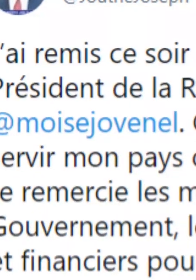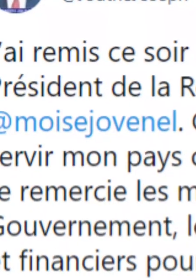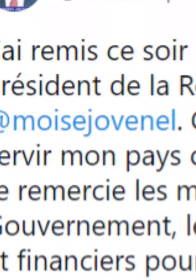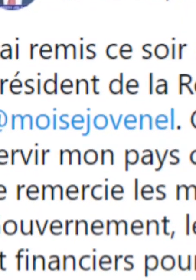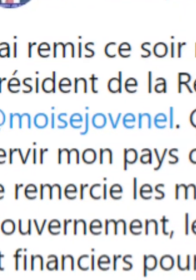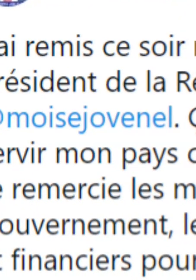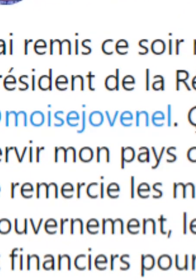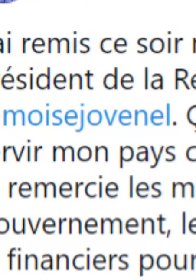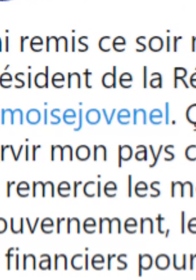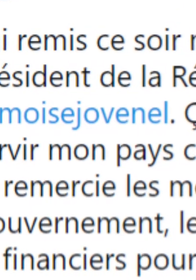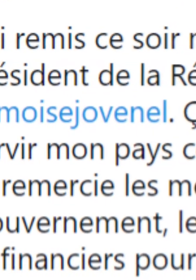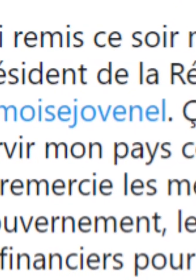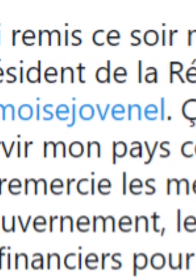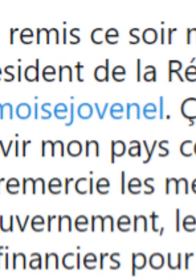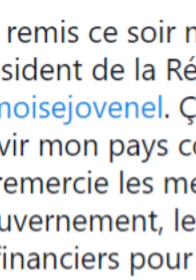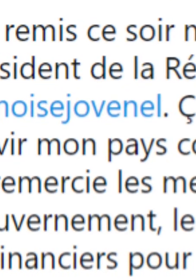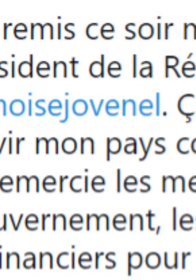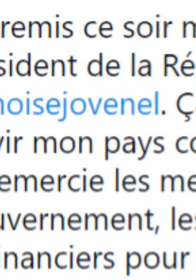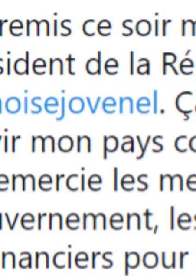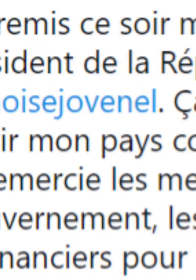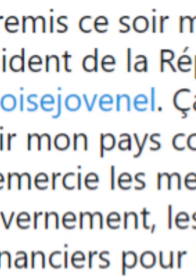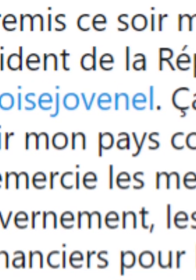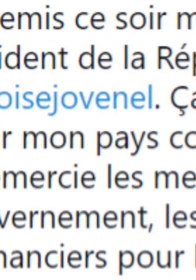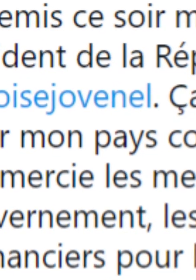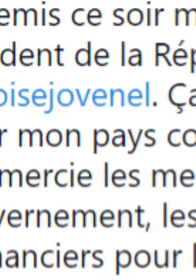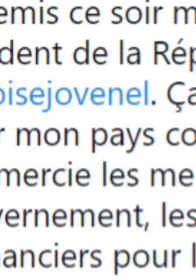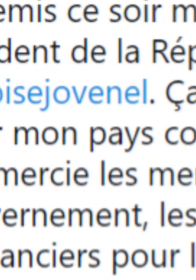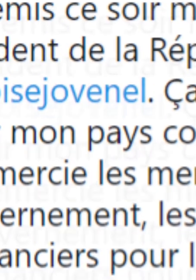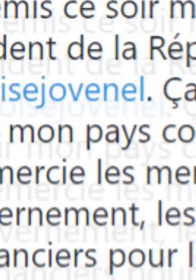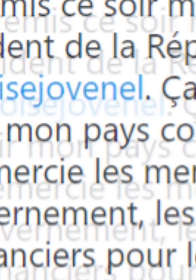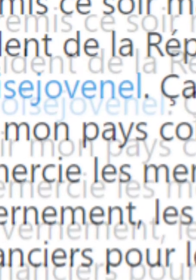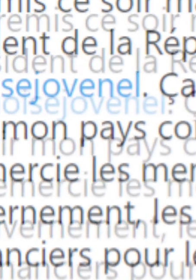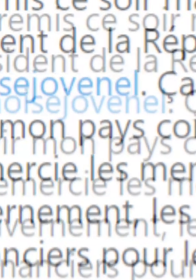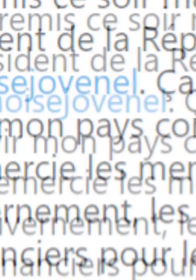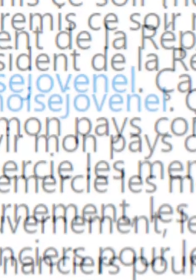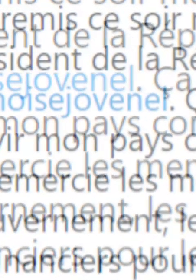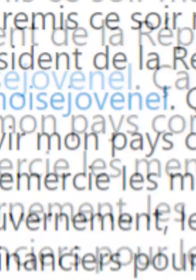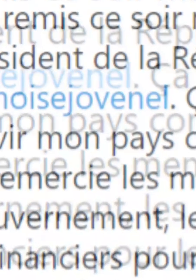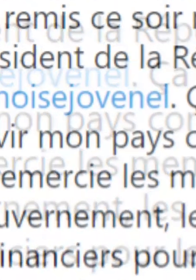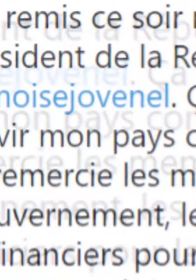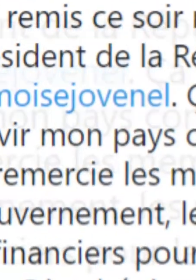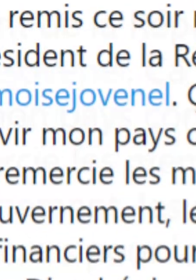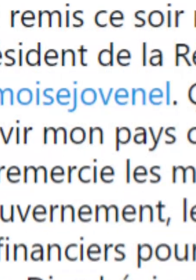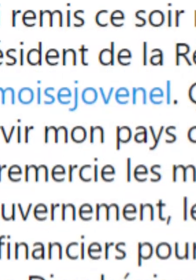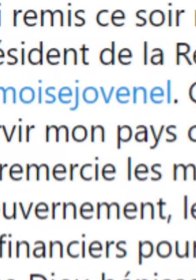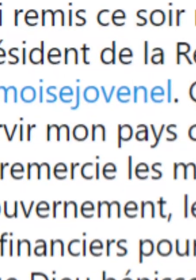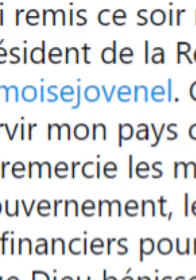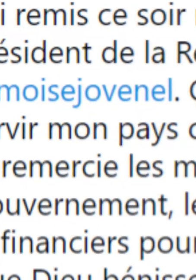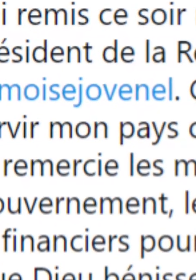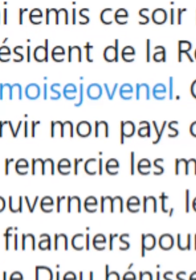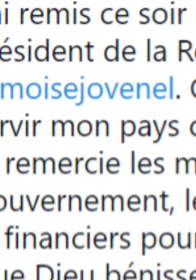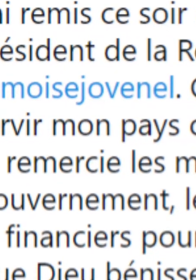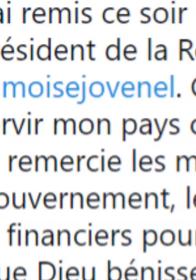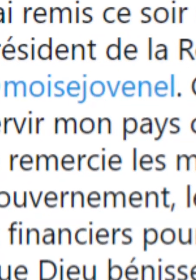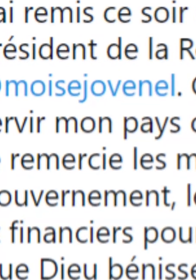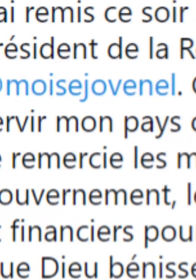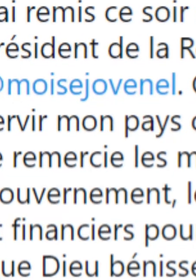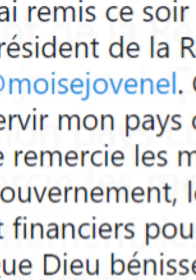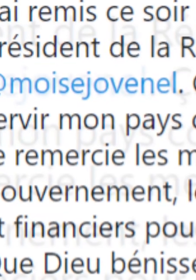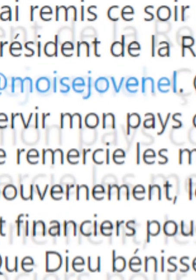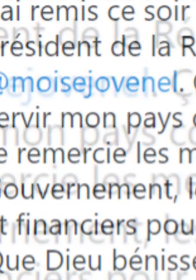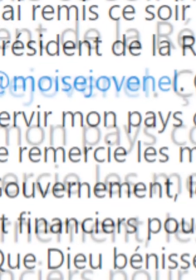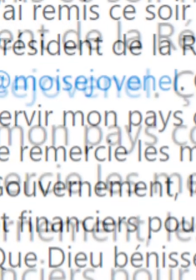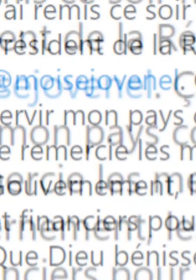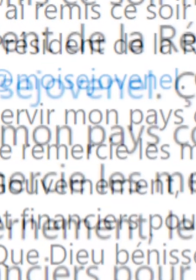Haïti jounen jodi an ki leve avec yon tension ki extrêmement haut. Déjà nous connaît comment cause kidnapping nan li même